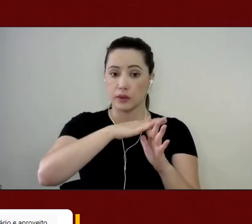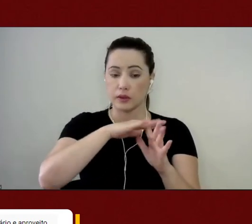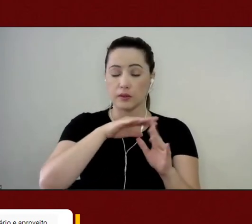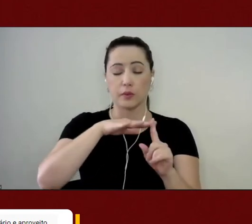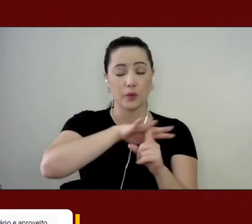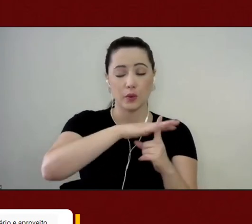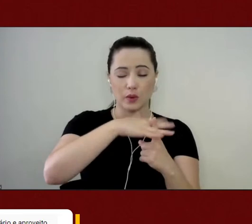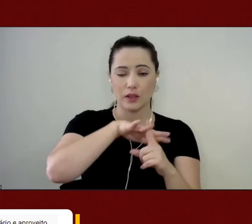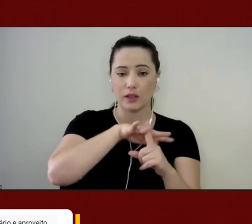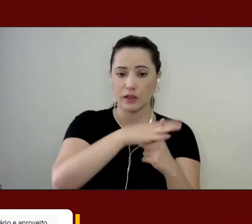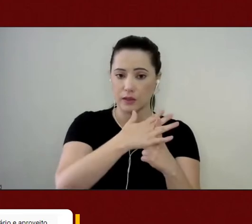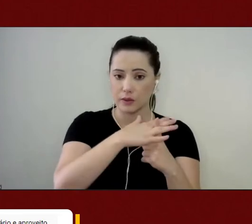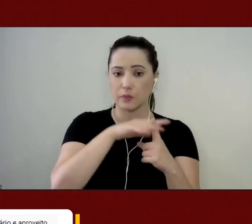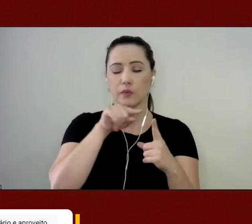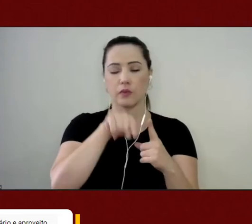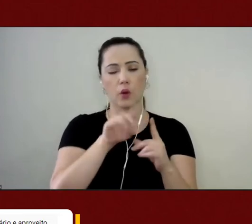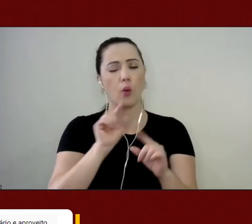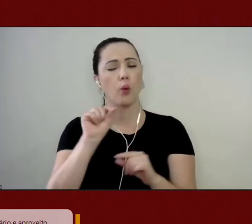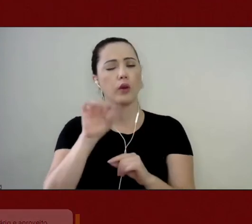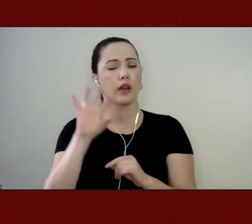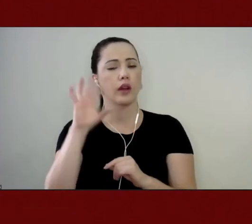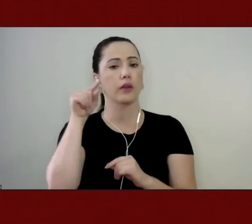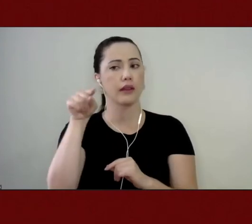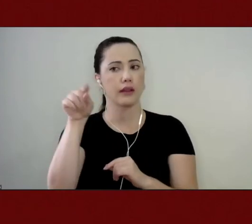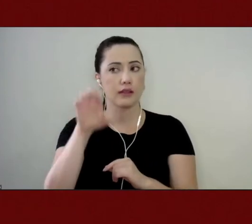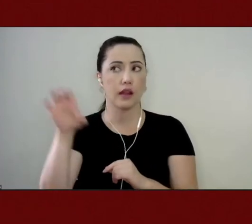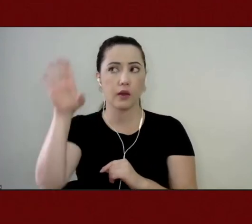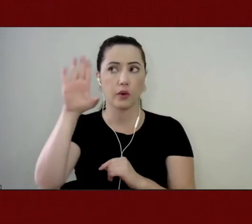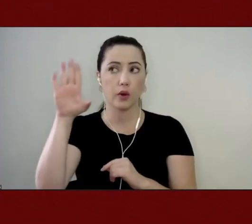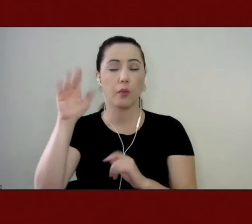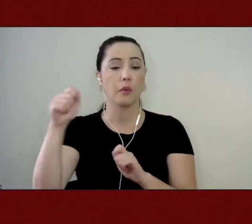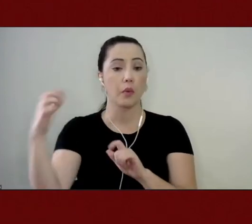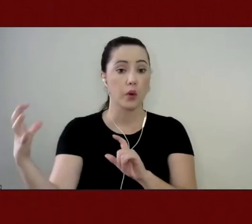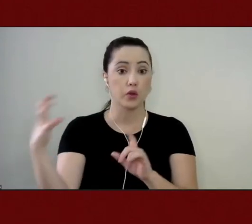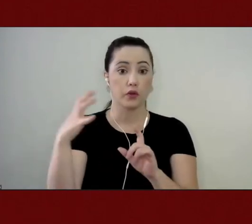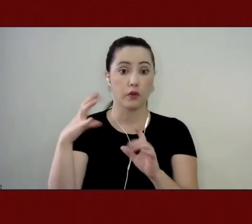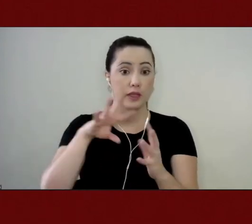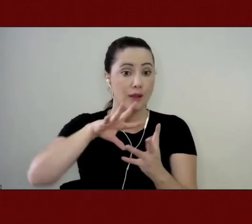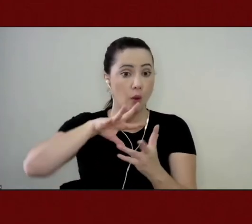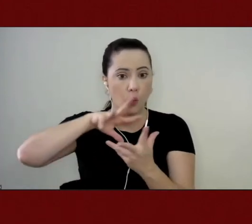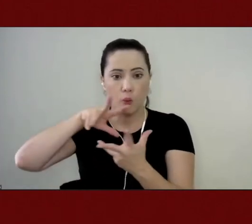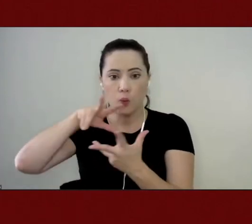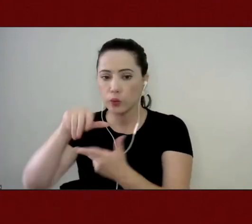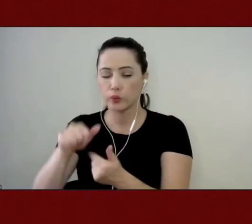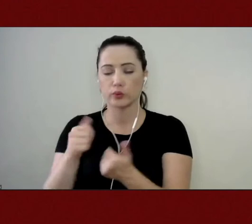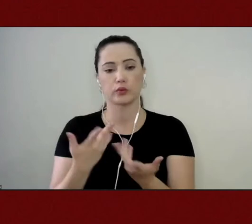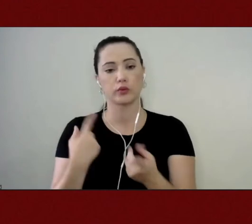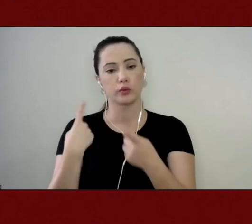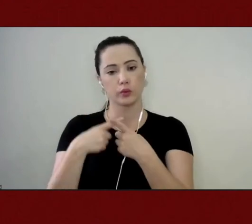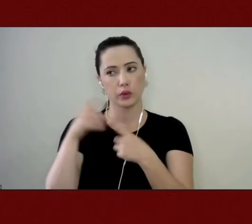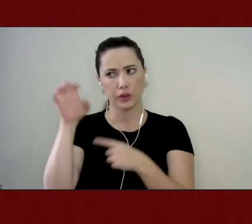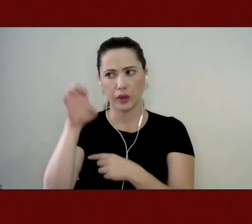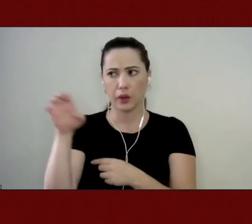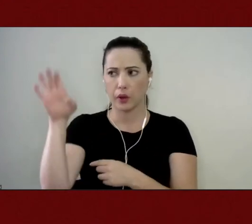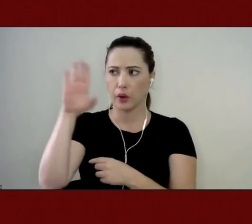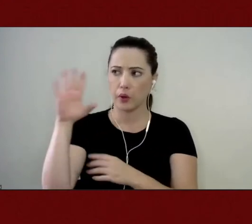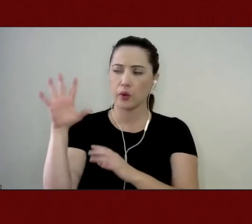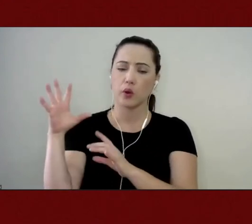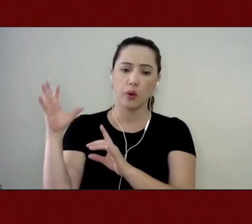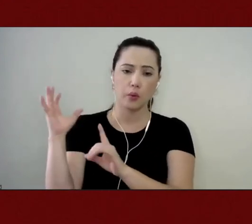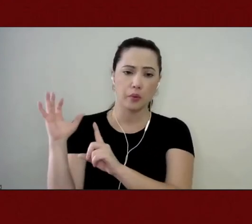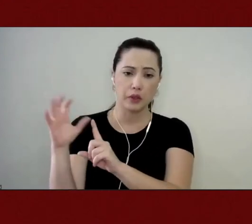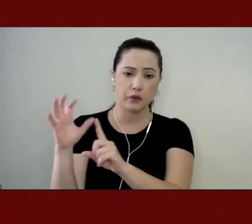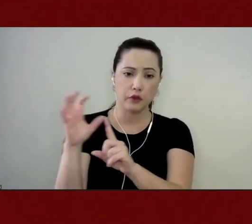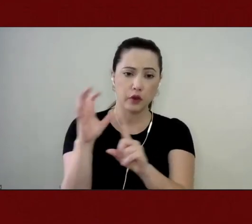Europa pode ter um impacto global, inclusive por seus vínculos coloniais e imperiais com os continentes